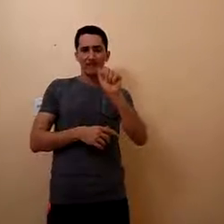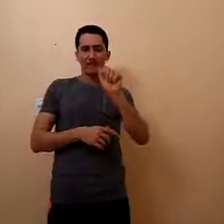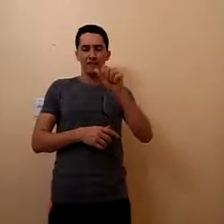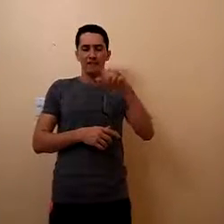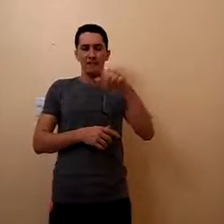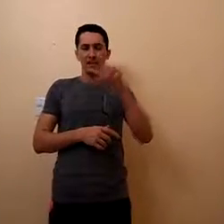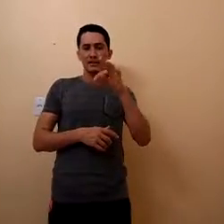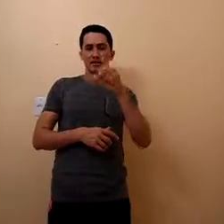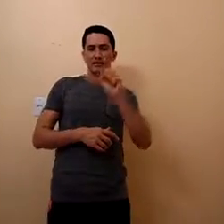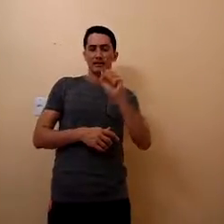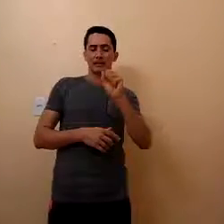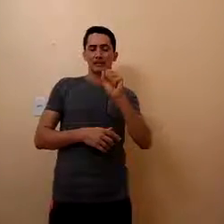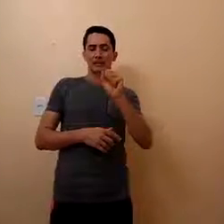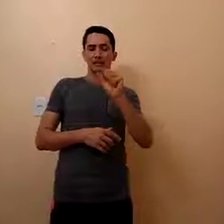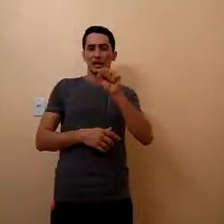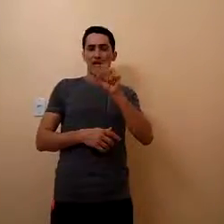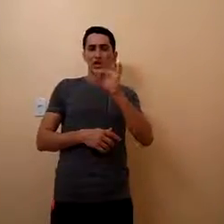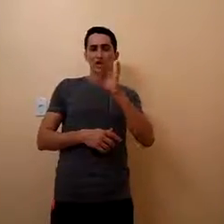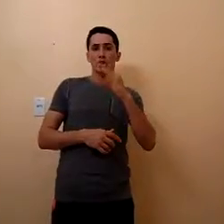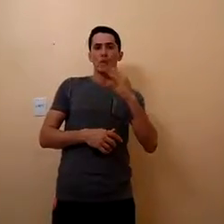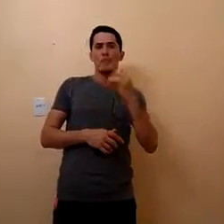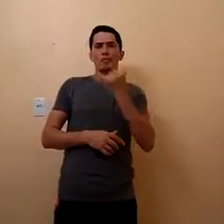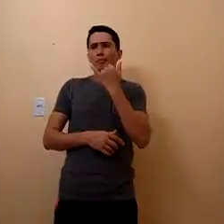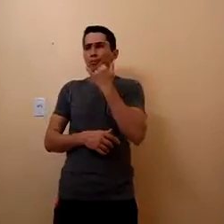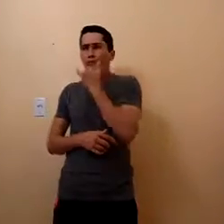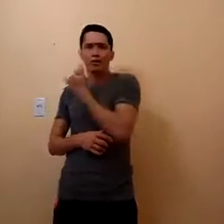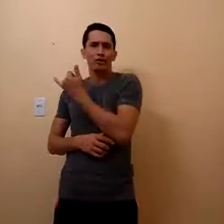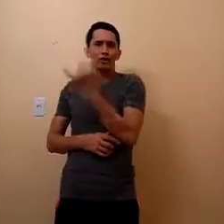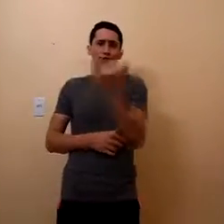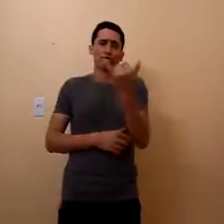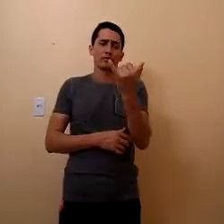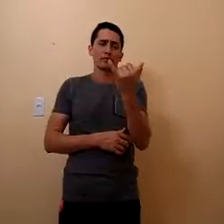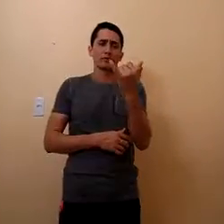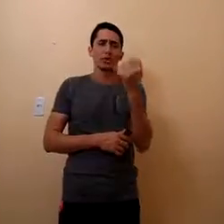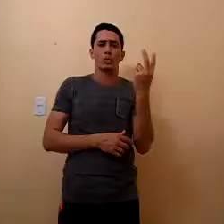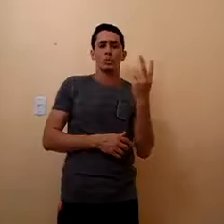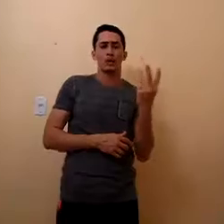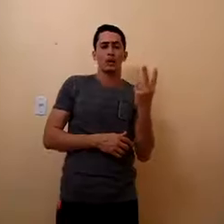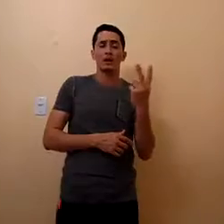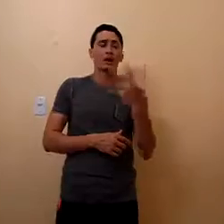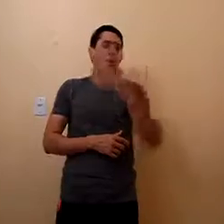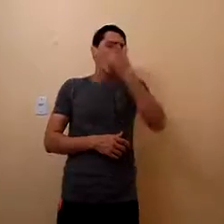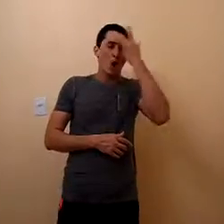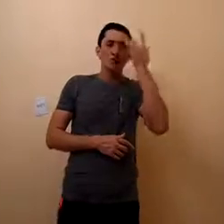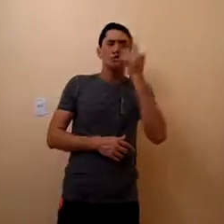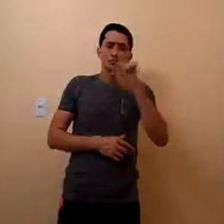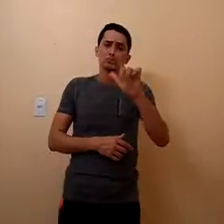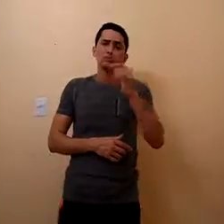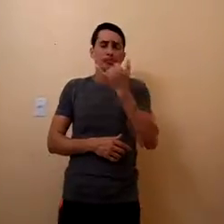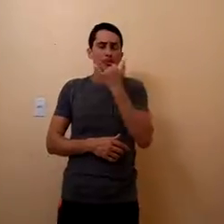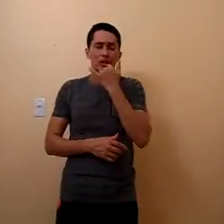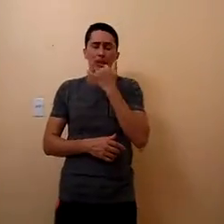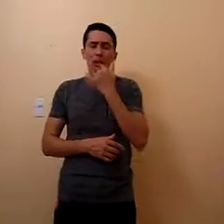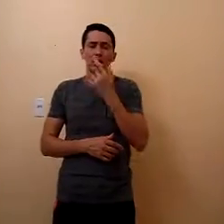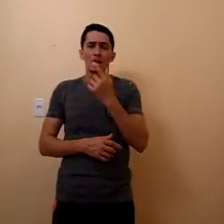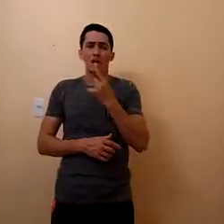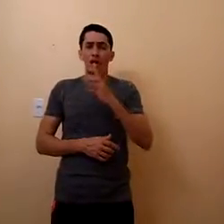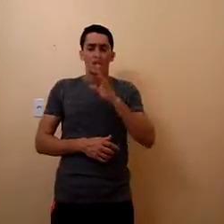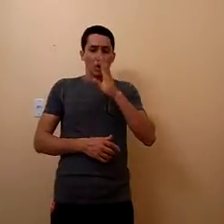do atropelamento, ele pediu desculpas às vítimas. Eu não sou nenhum assassino, não tinha